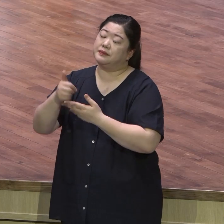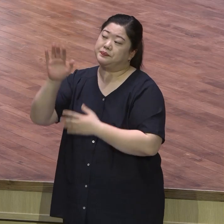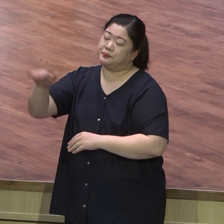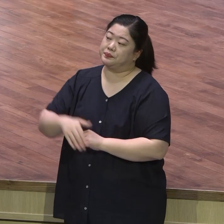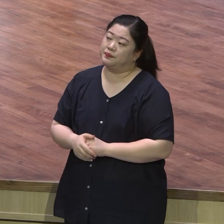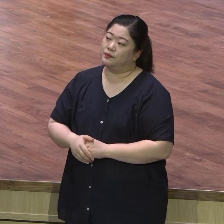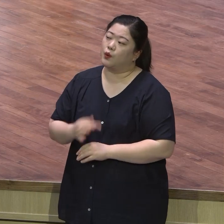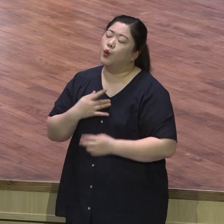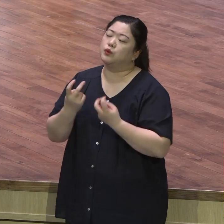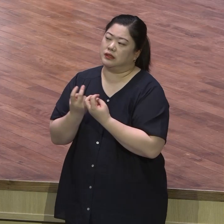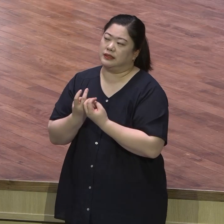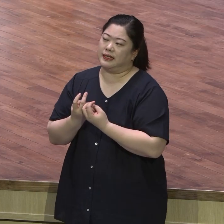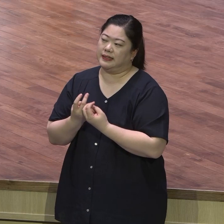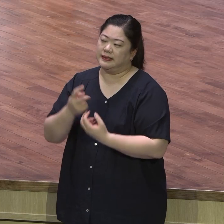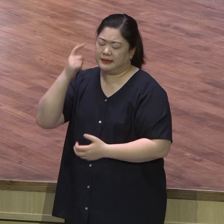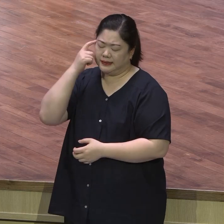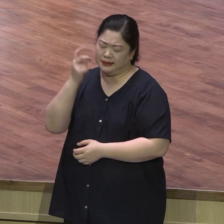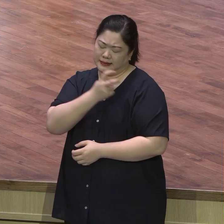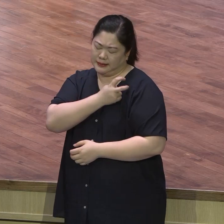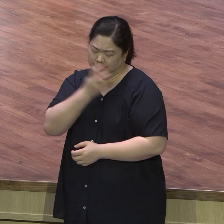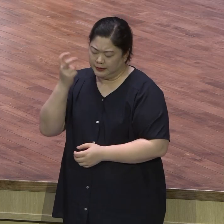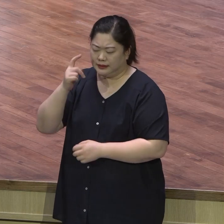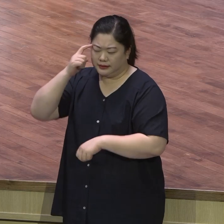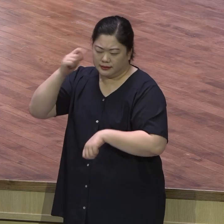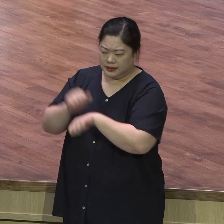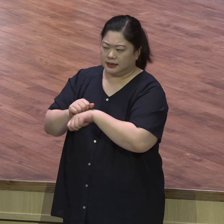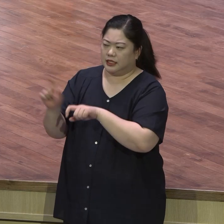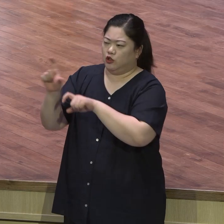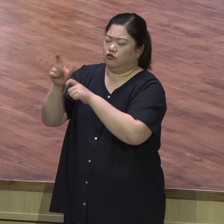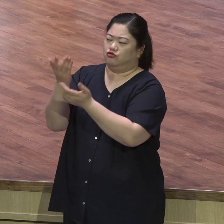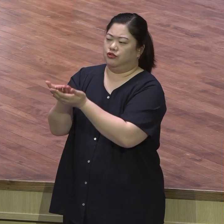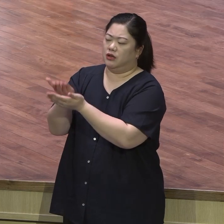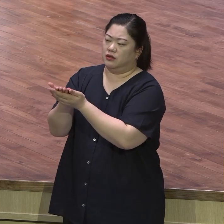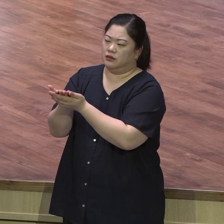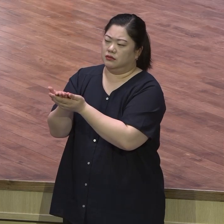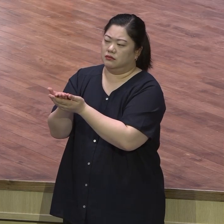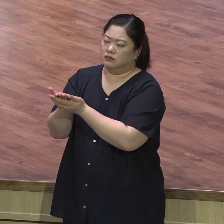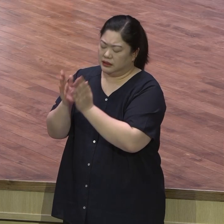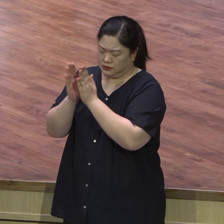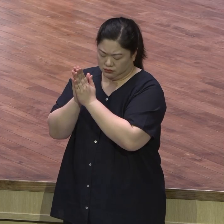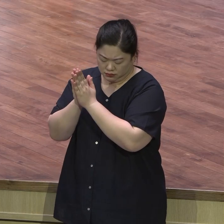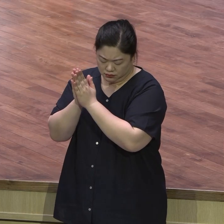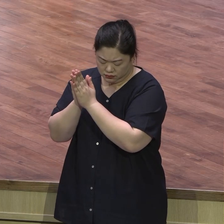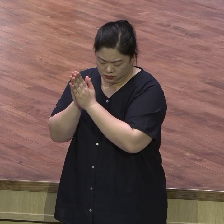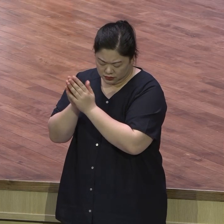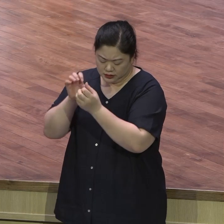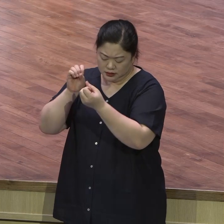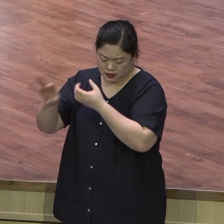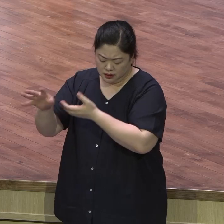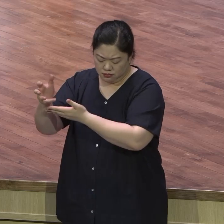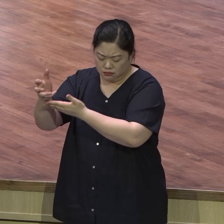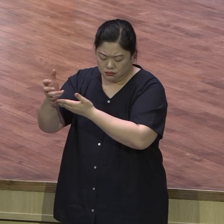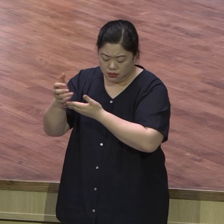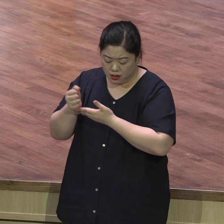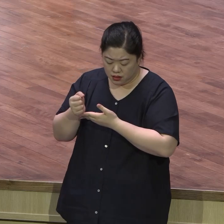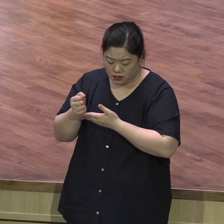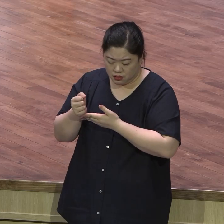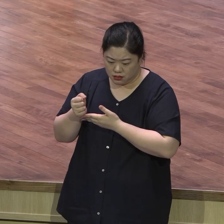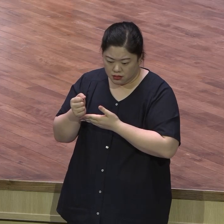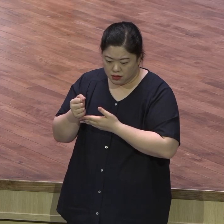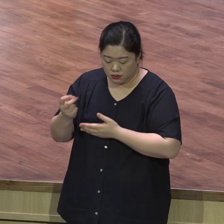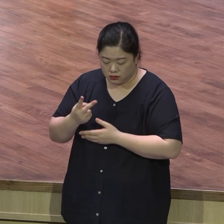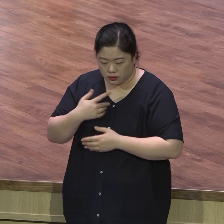아이디어를 나에게 주옵사사 남들이 보지 못한 거 하나님만 줄 수